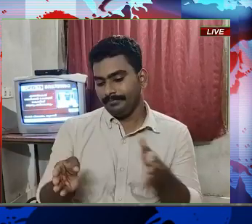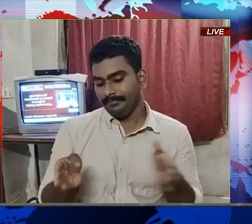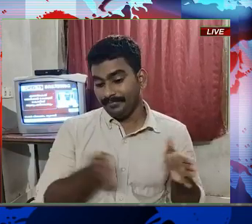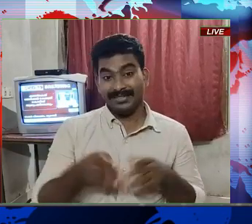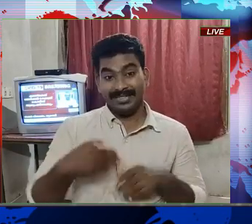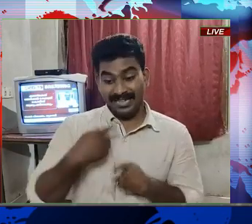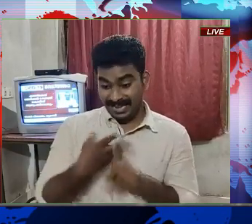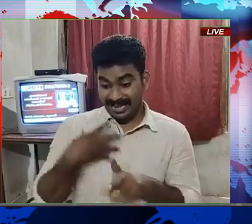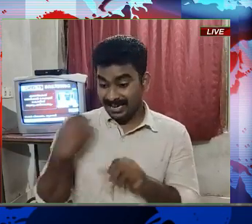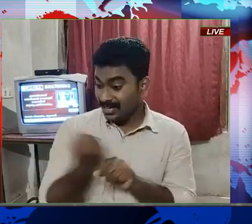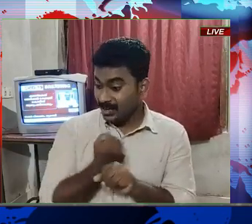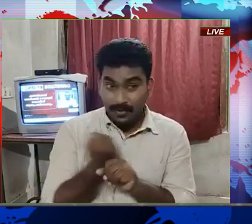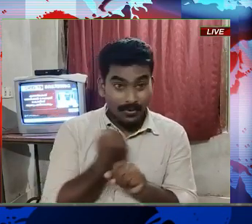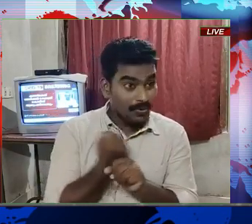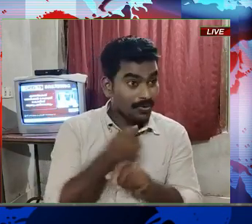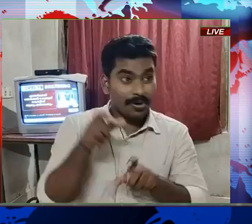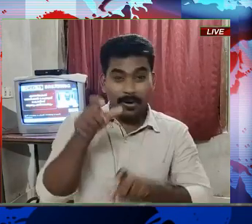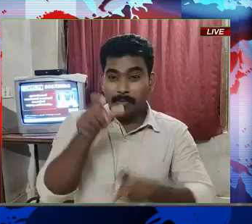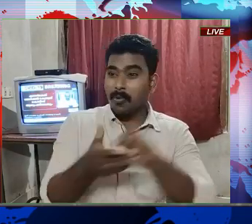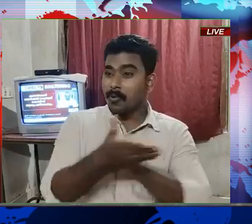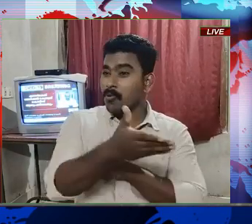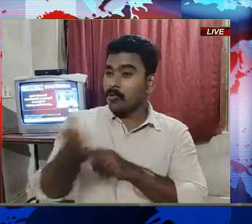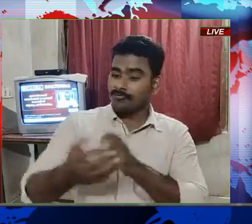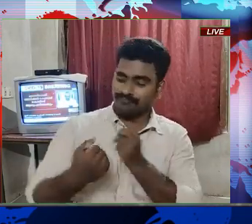വ്യത്യസ്തങ്ങളായ ആൾക്കൂട്ടങ്ങൾ ഉണ്ടാകുന്ന പരിപാടികൾ